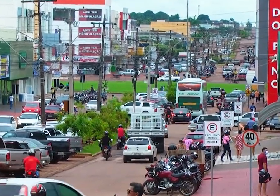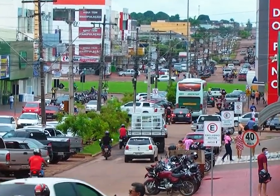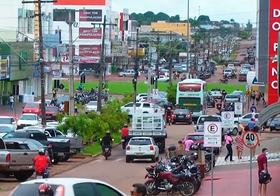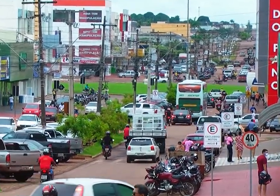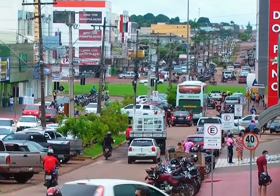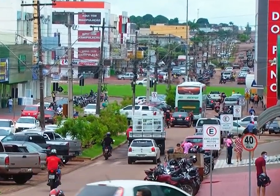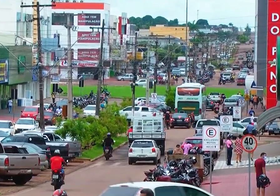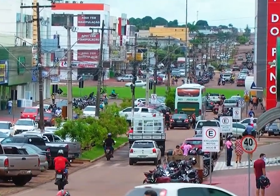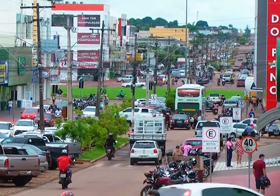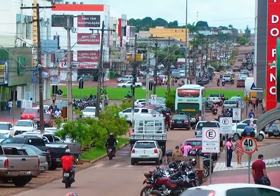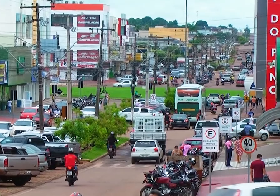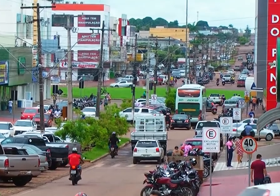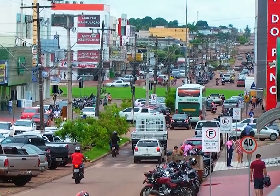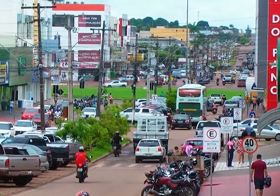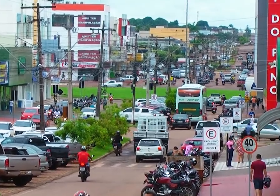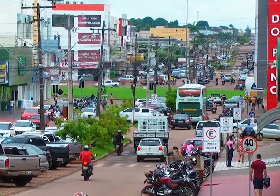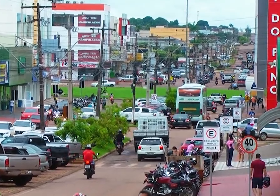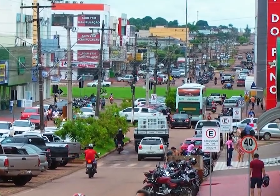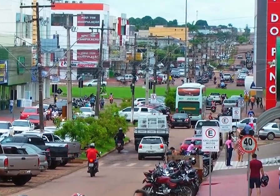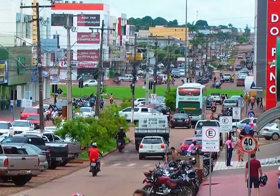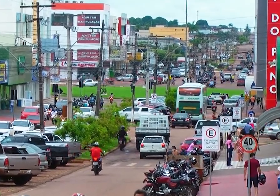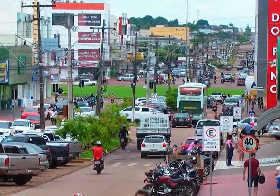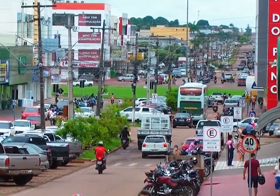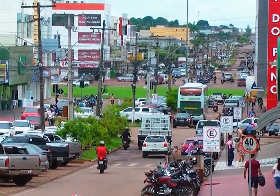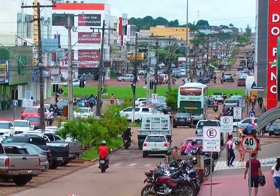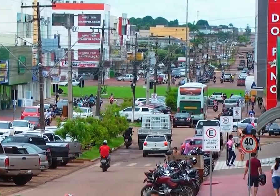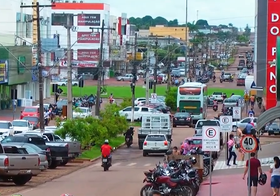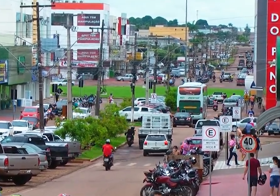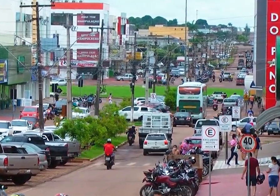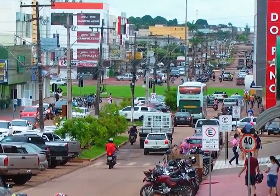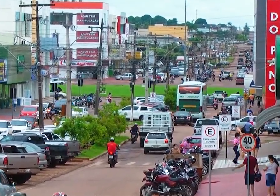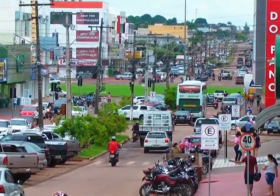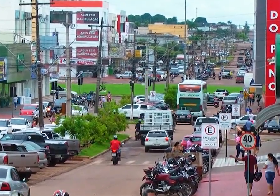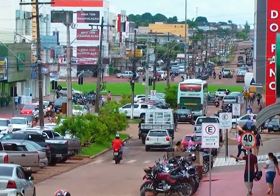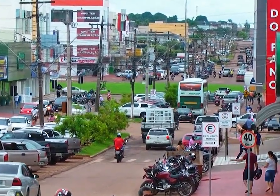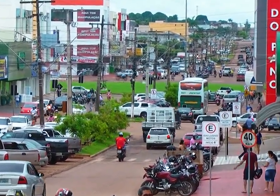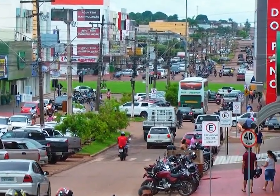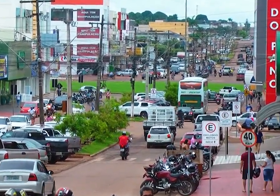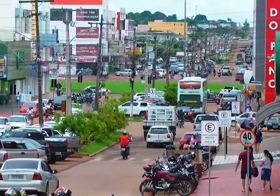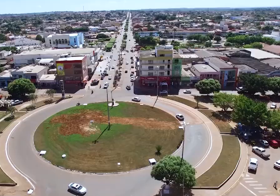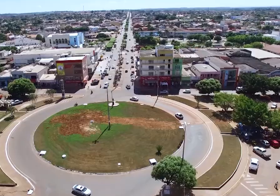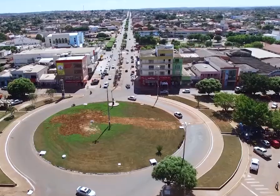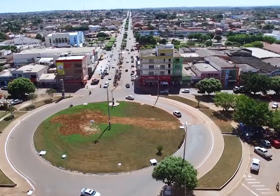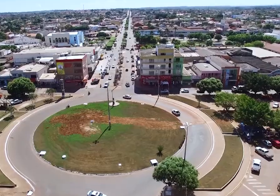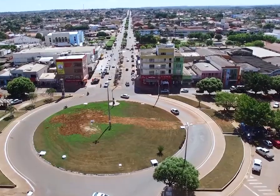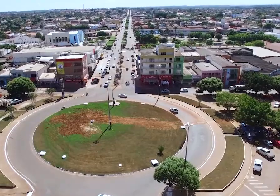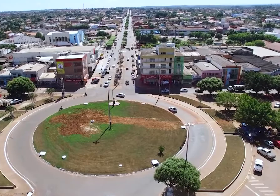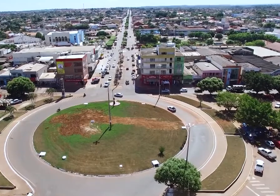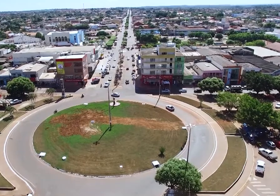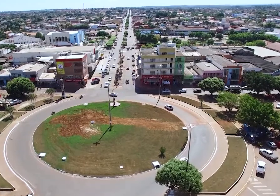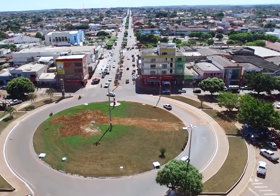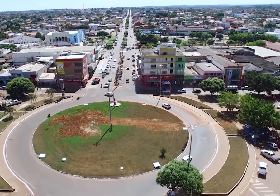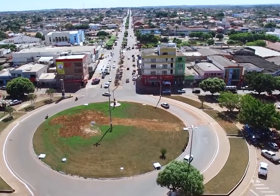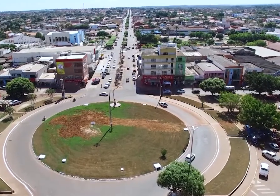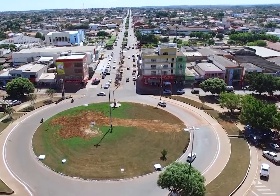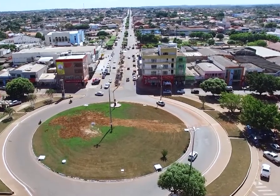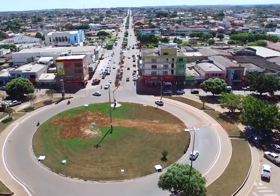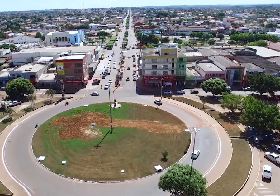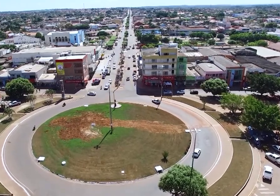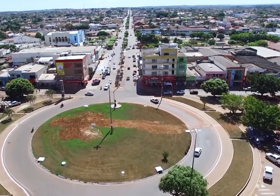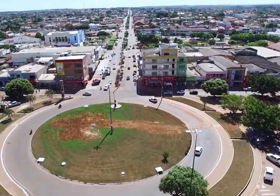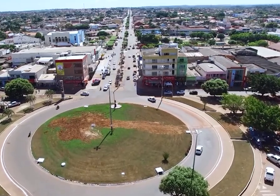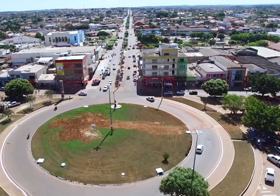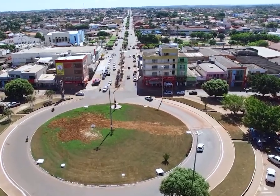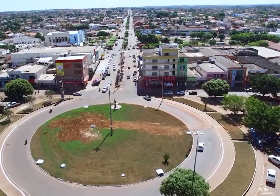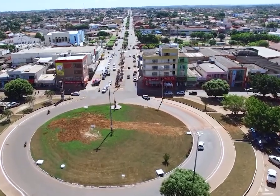de rolim de moura os empresários pequenos médios e grandes empresários estão tendo o álcool disponibilizando nas suas lojas